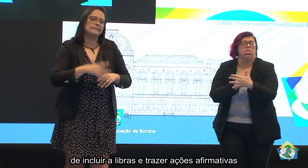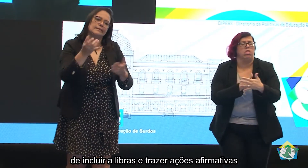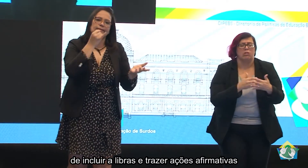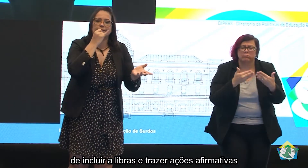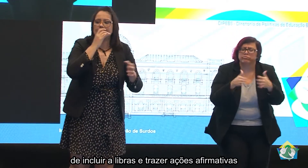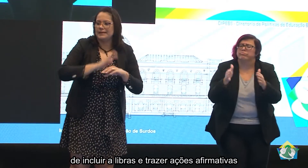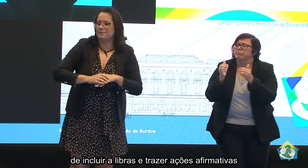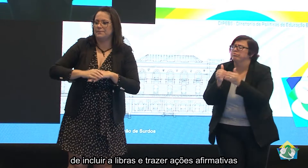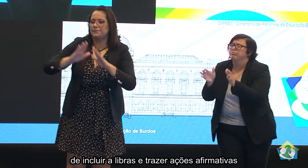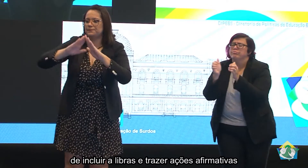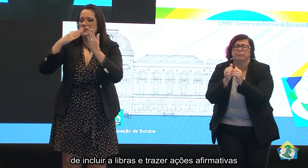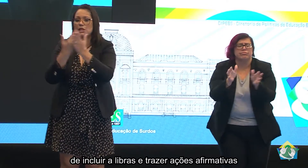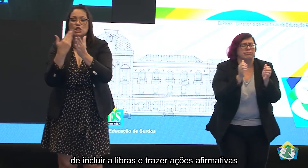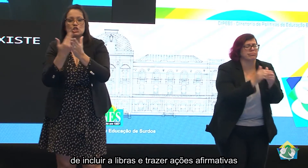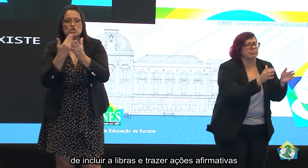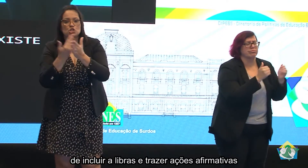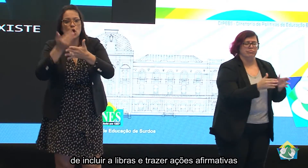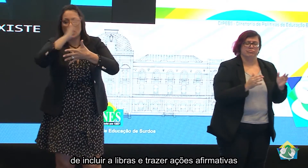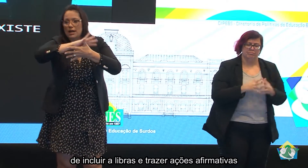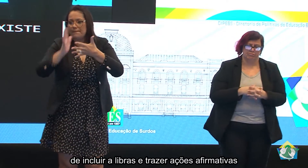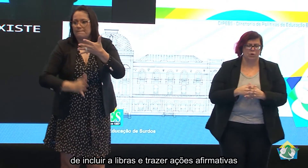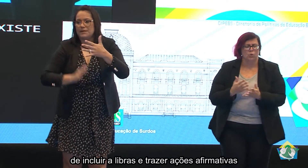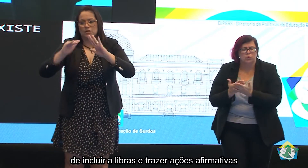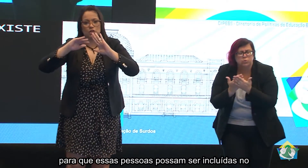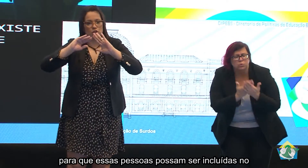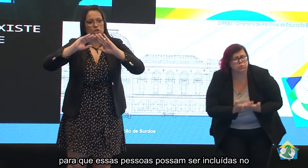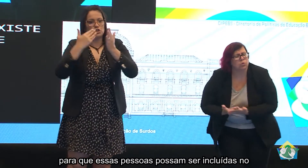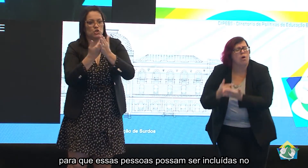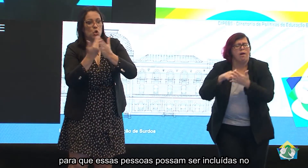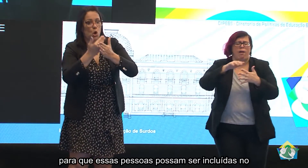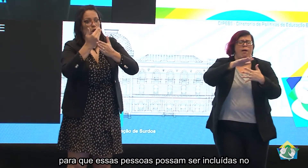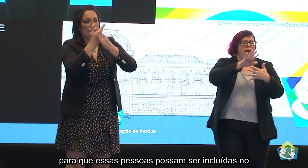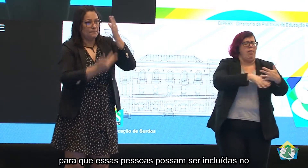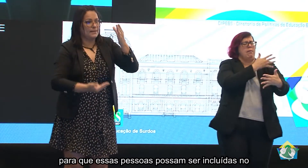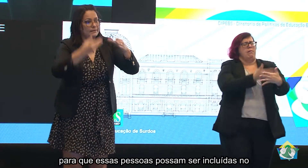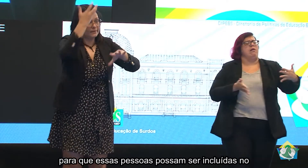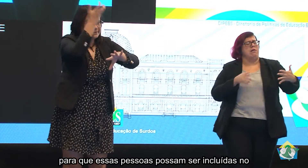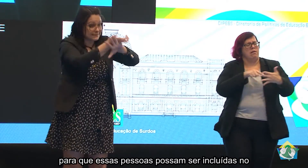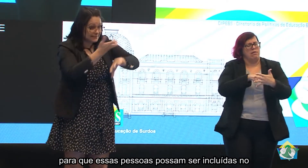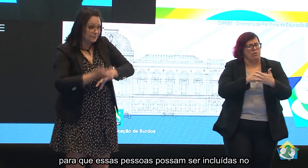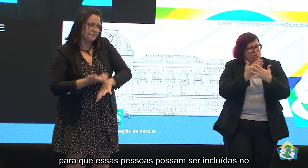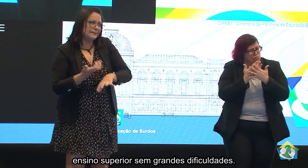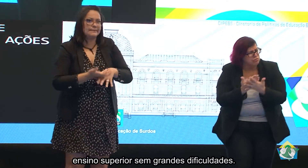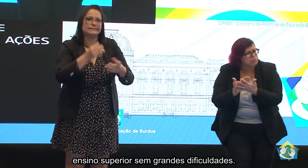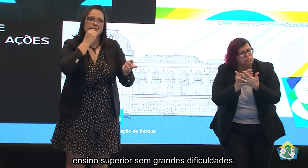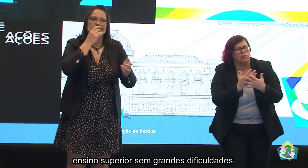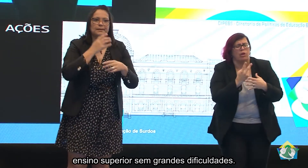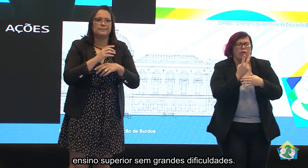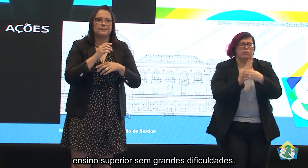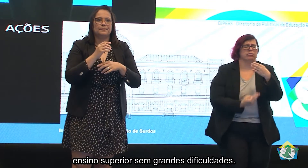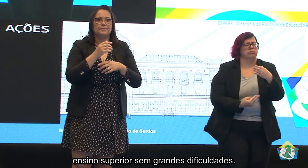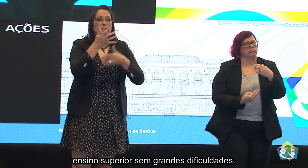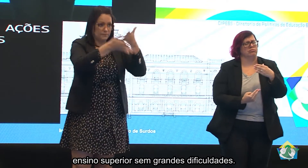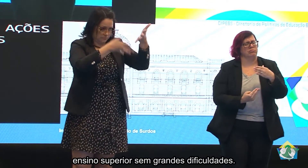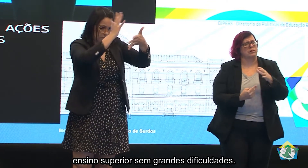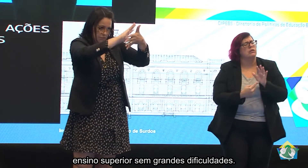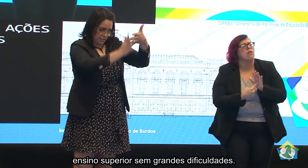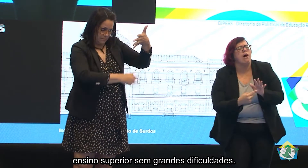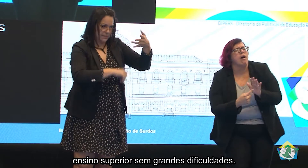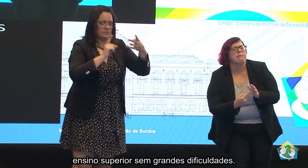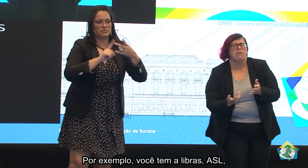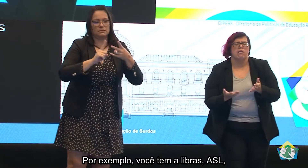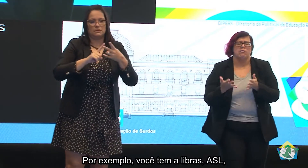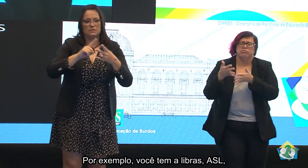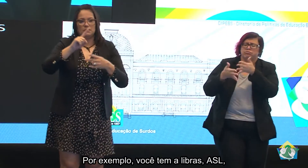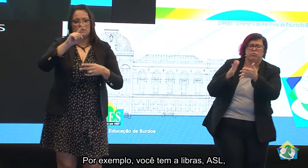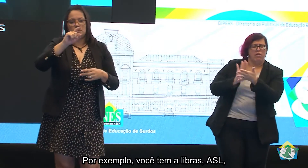de incluir a Libras e trazer ações afirmativas para que essas pessoas possam ser incluídas no ensino superior sem grandes